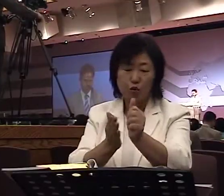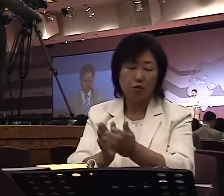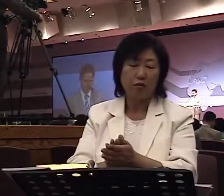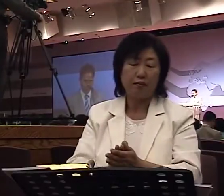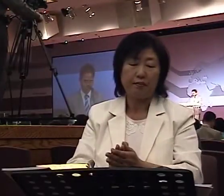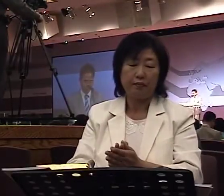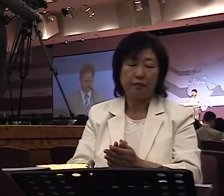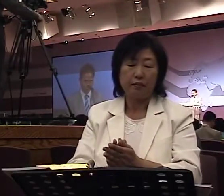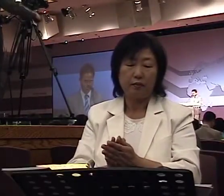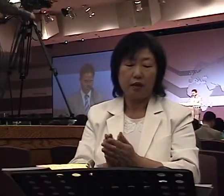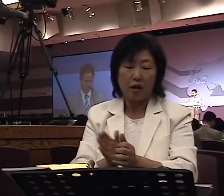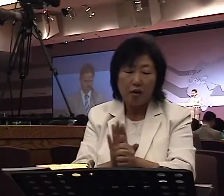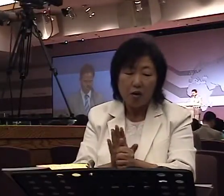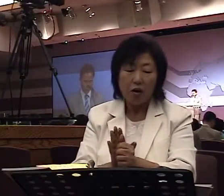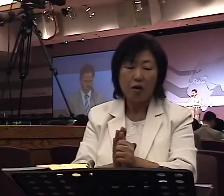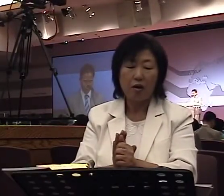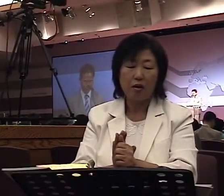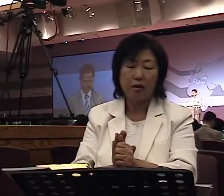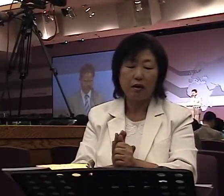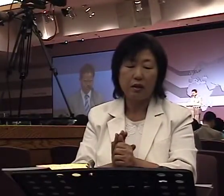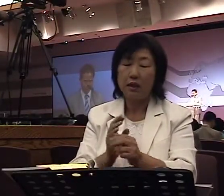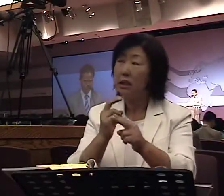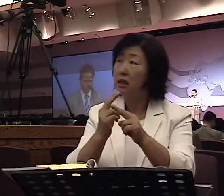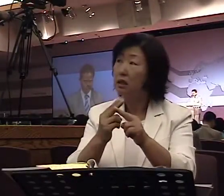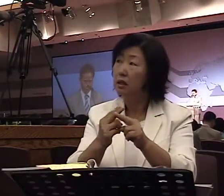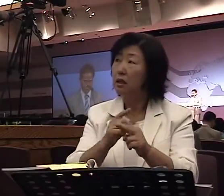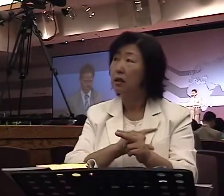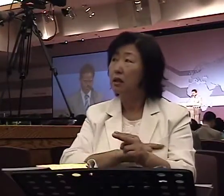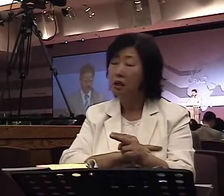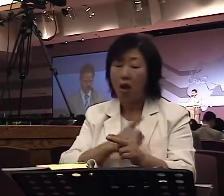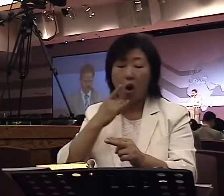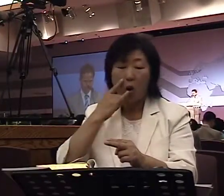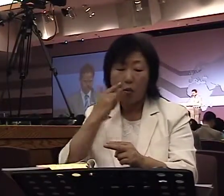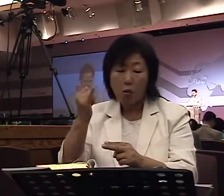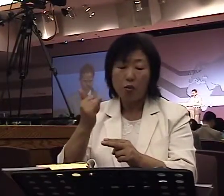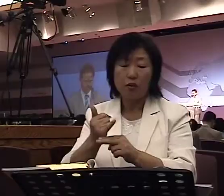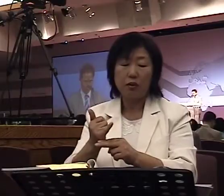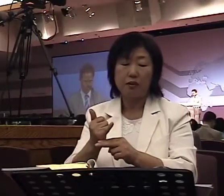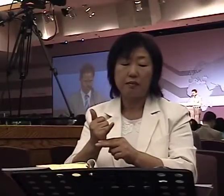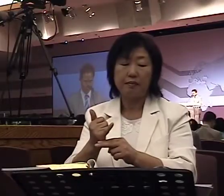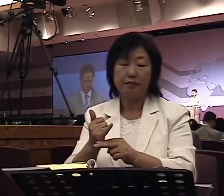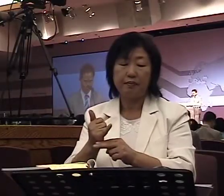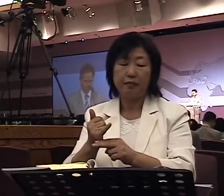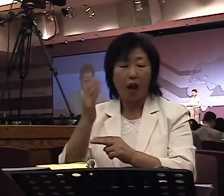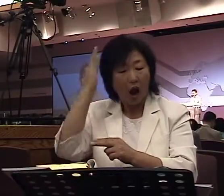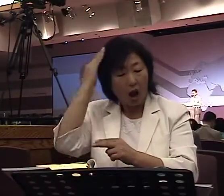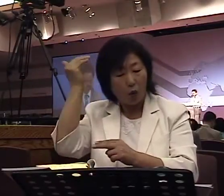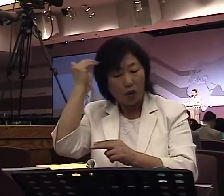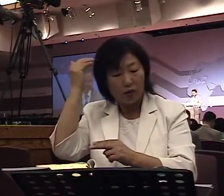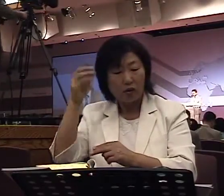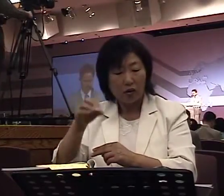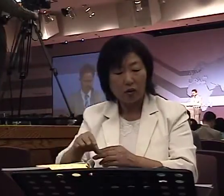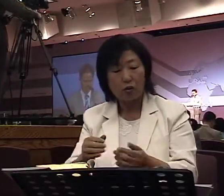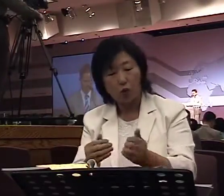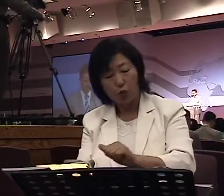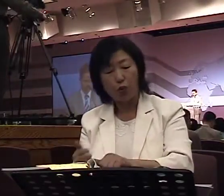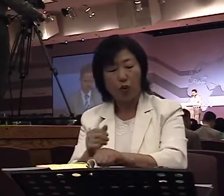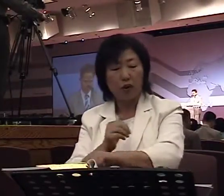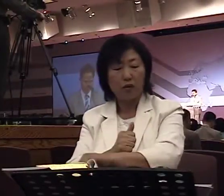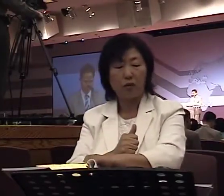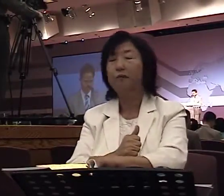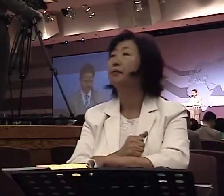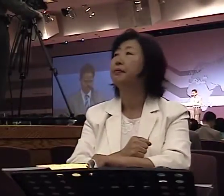필요한 가정이 있습니다. 이용설 집사님, 윤채 집사님, 모친 정현규 집사님 한국에서